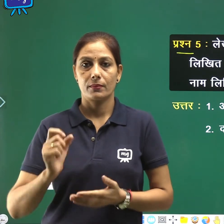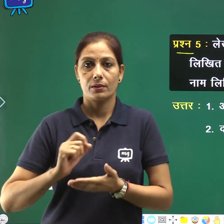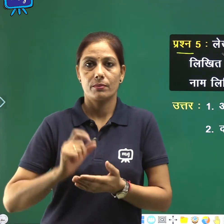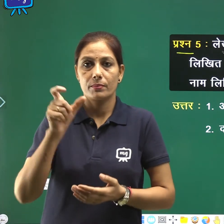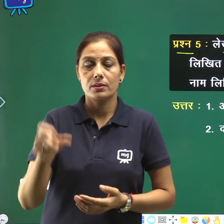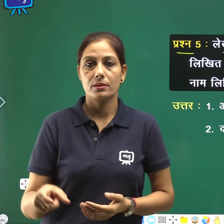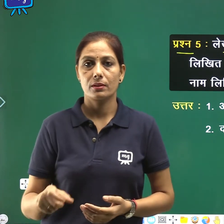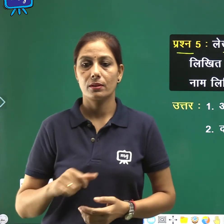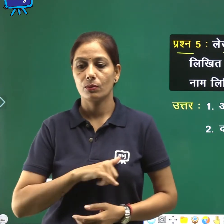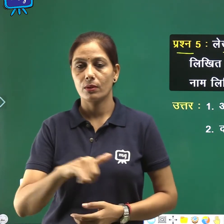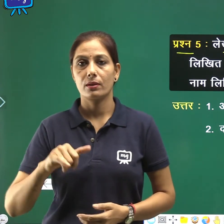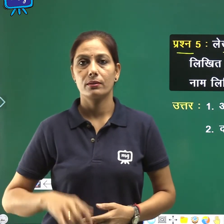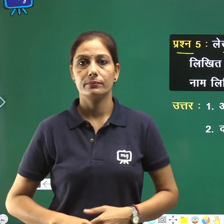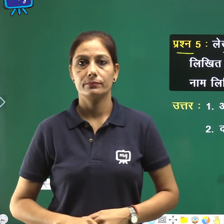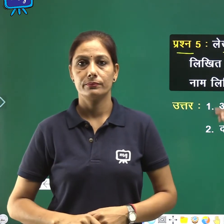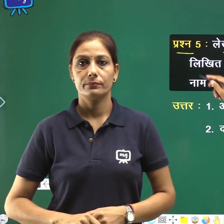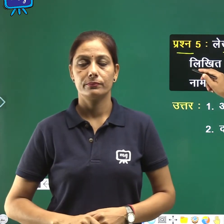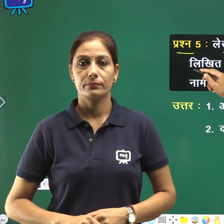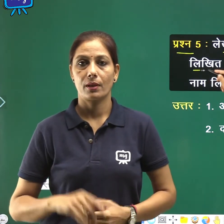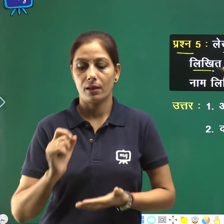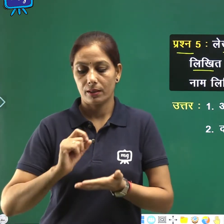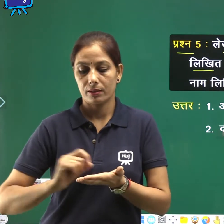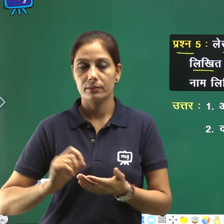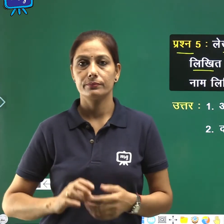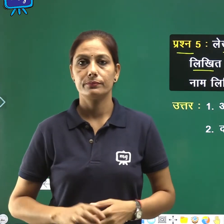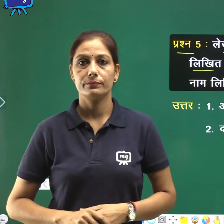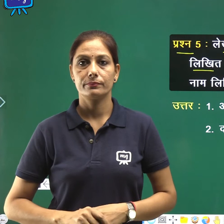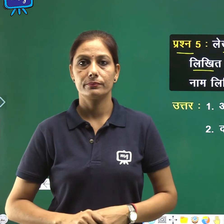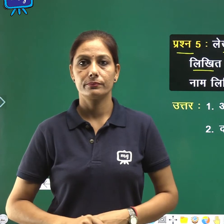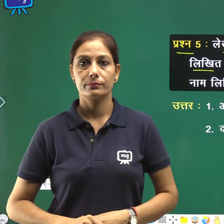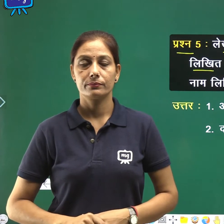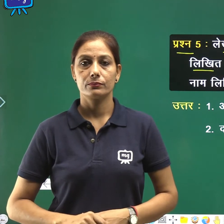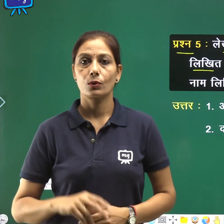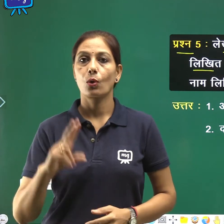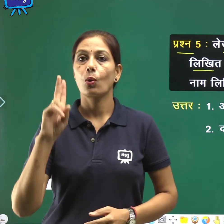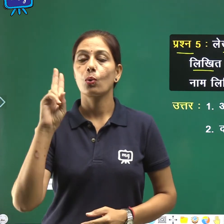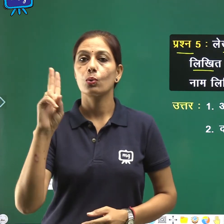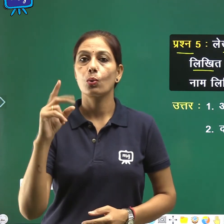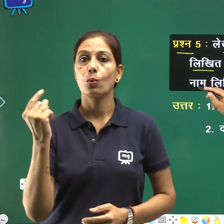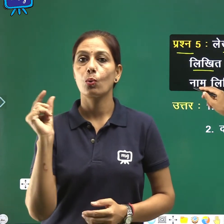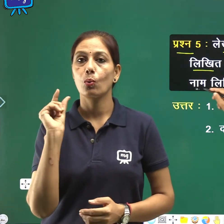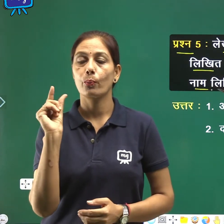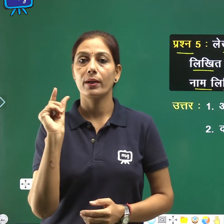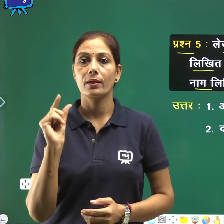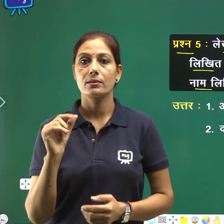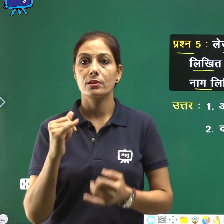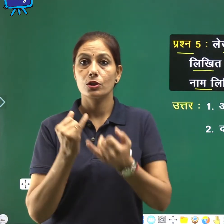लेखक यशपाल द्वारा लिखित 2 उपन्यासों के नाम लिखिए।